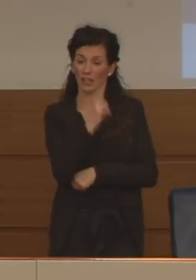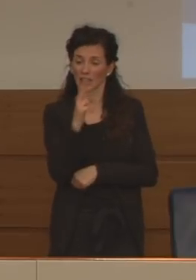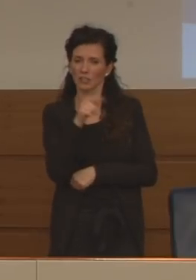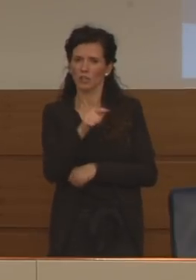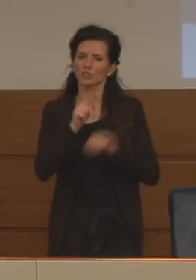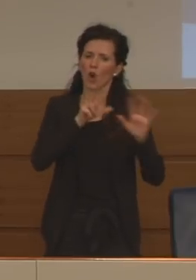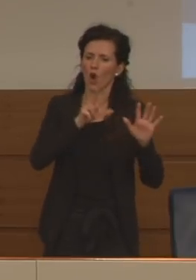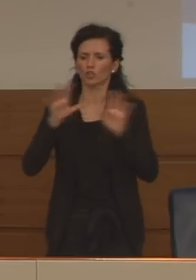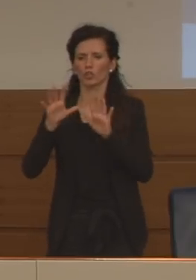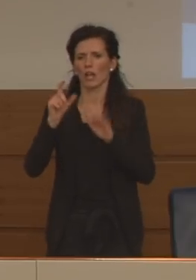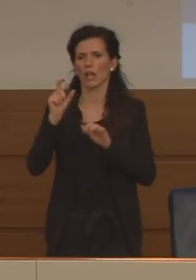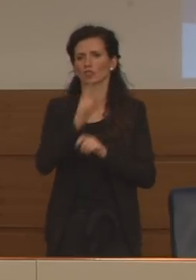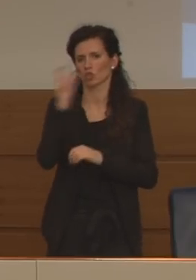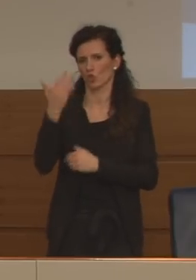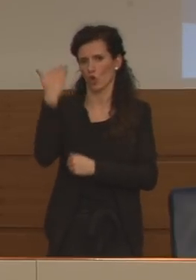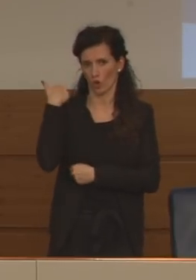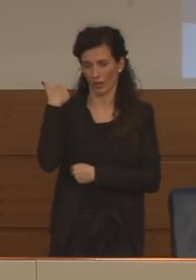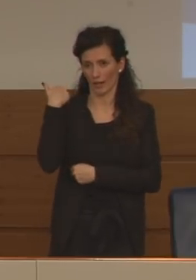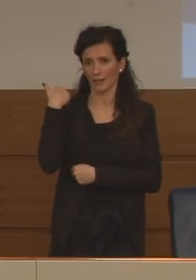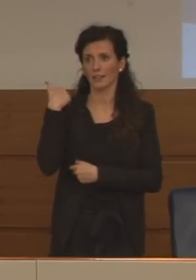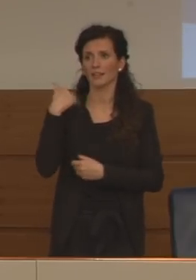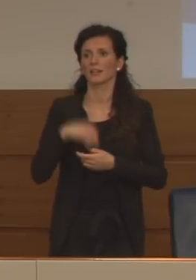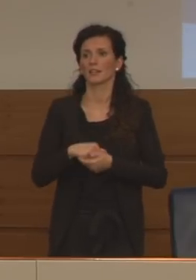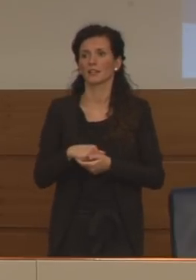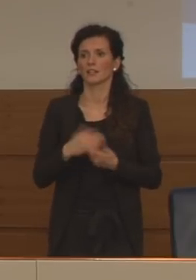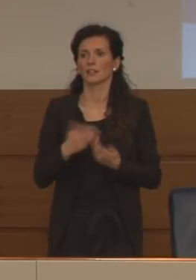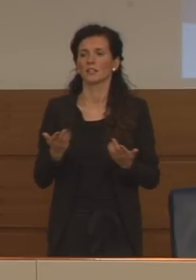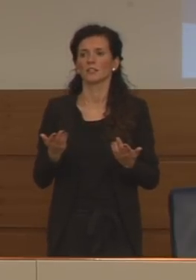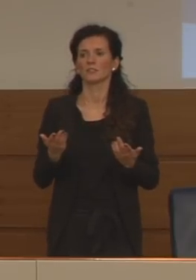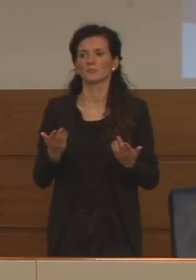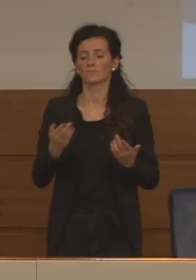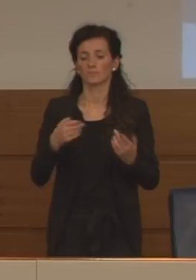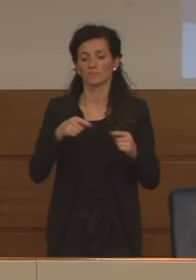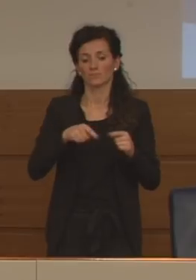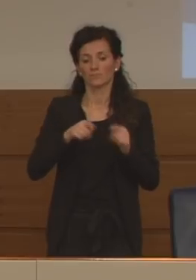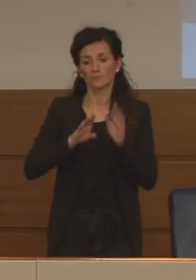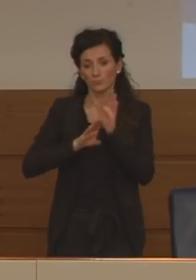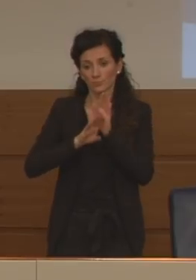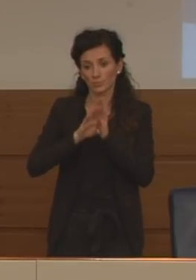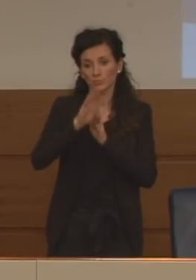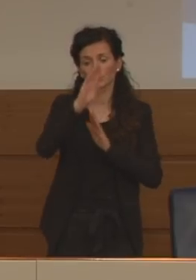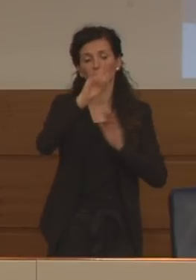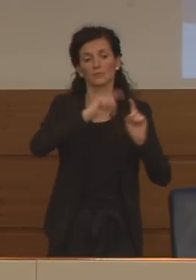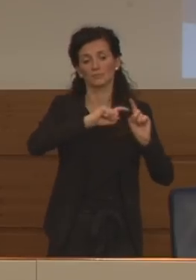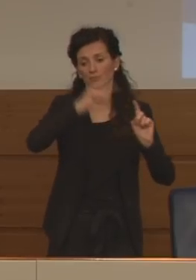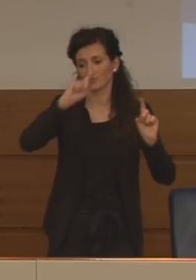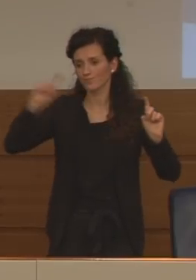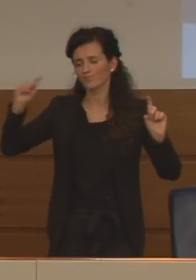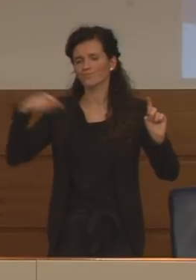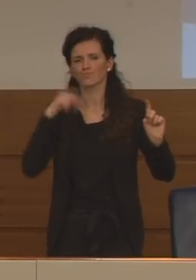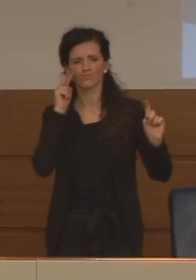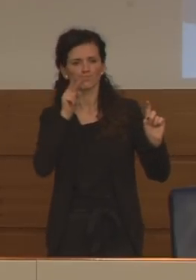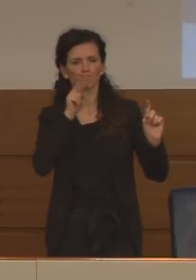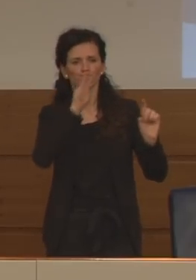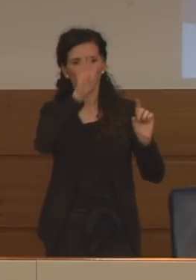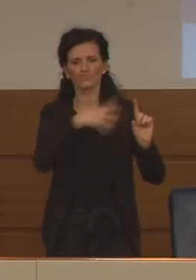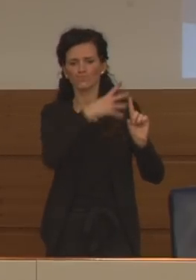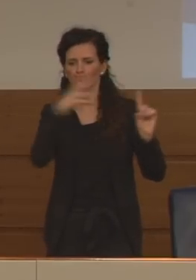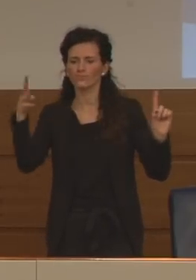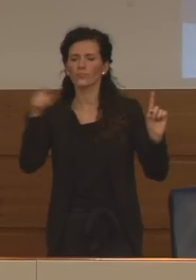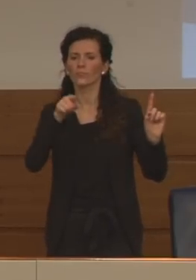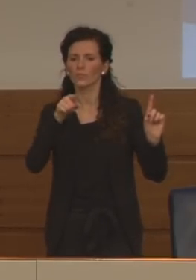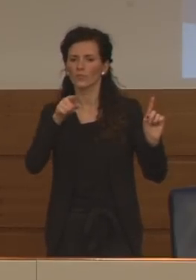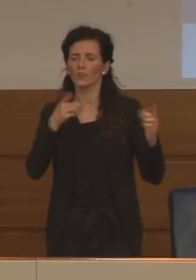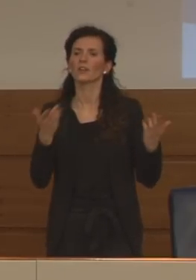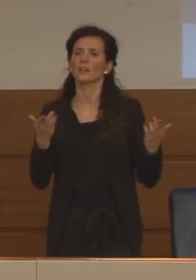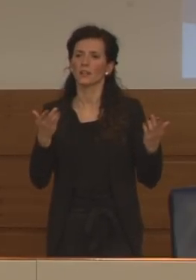giorni or sono quindi in realtà questa è un'onda che ci viene da infezioni che sono arrivate e che quando colpiscono